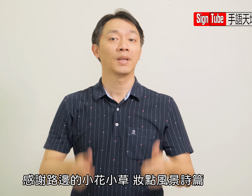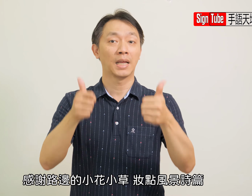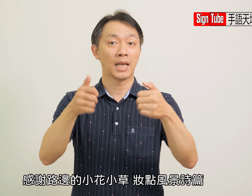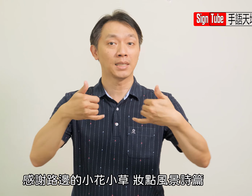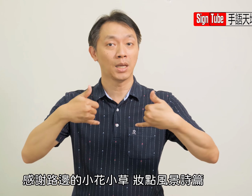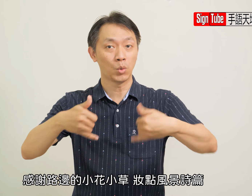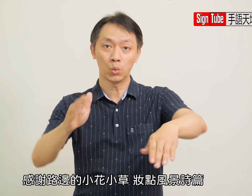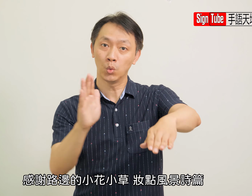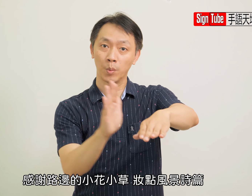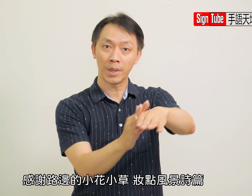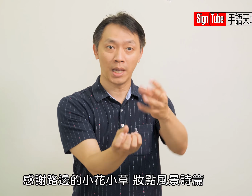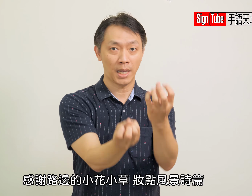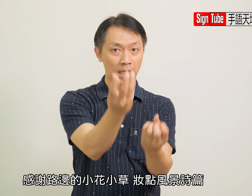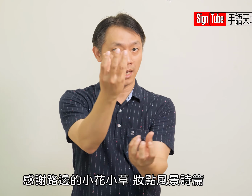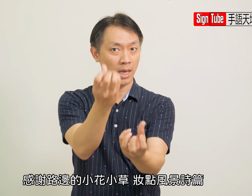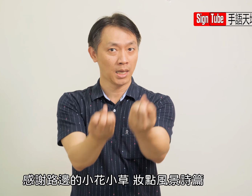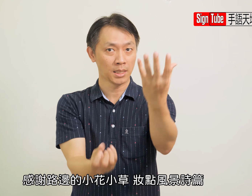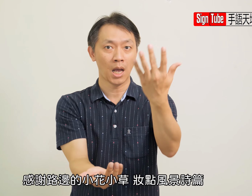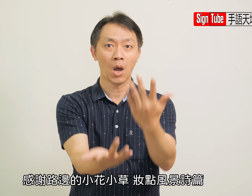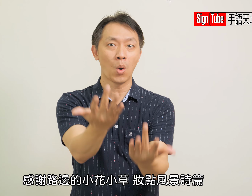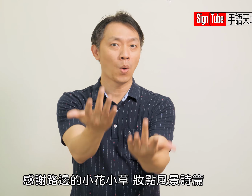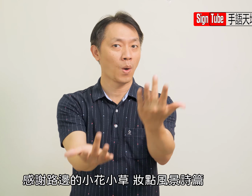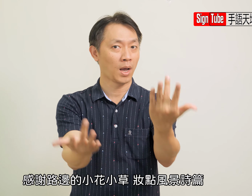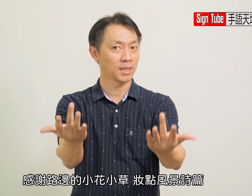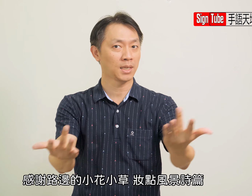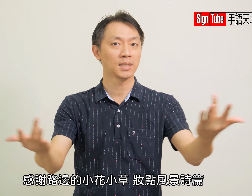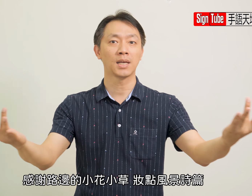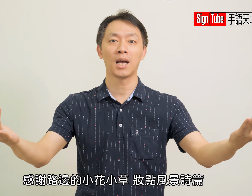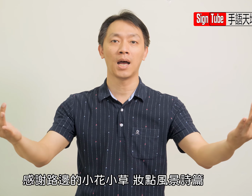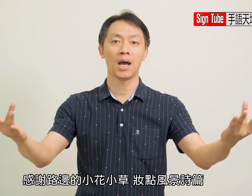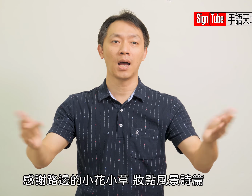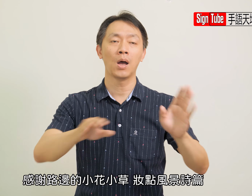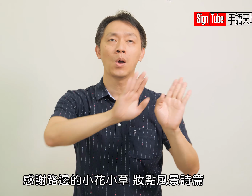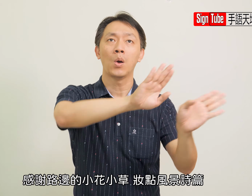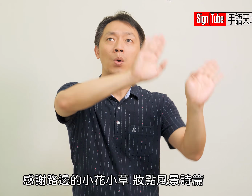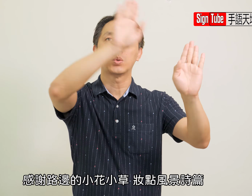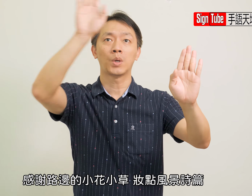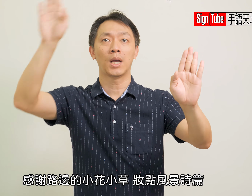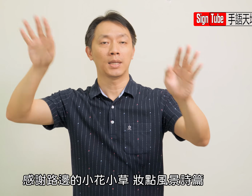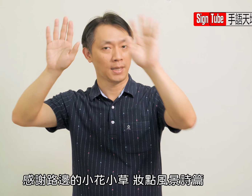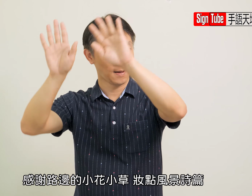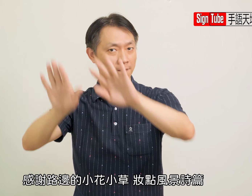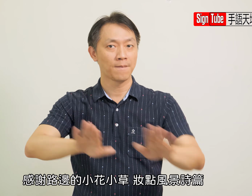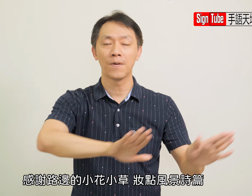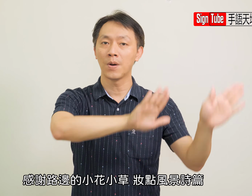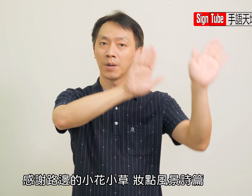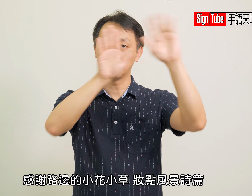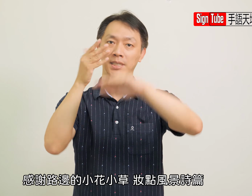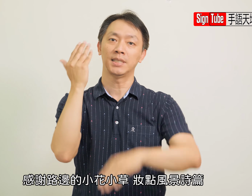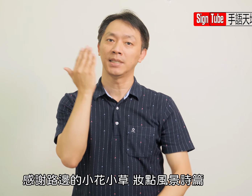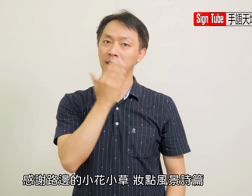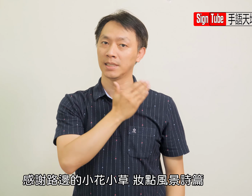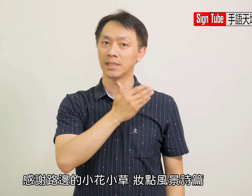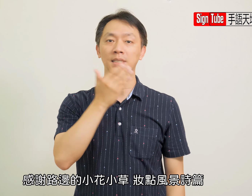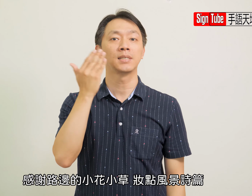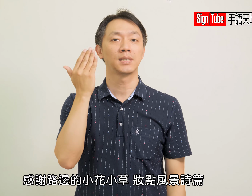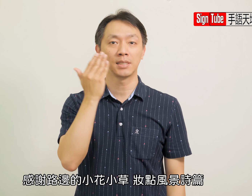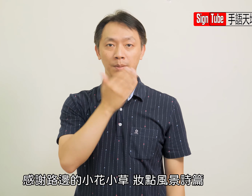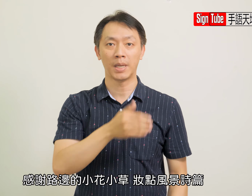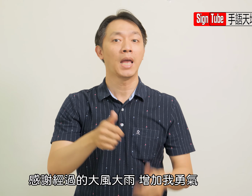感谢路边的小花小草，装点风景诗篇。